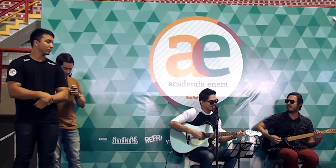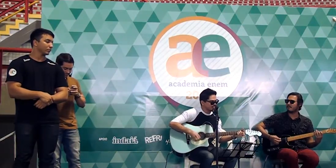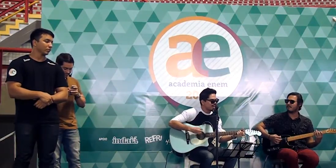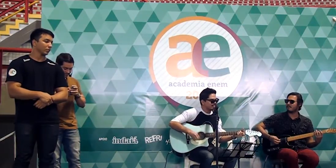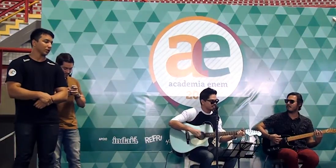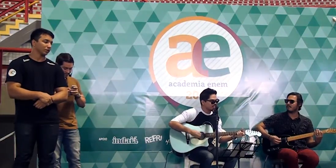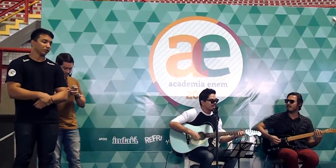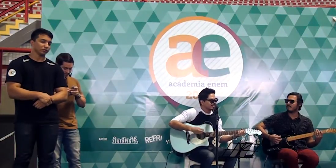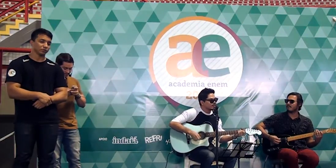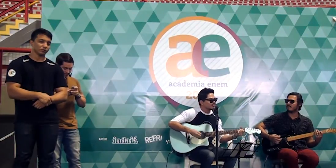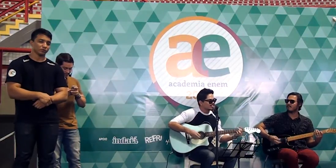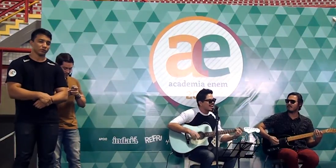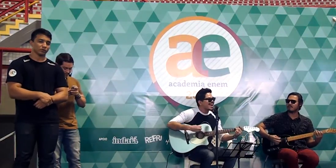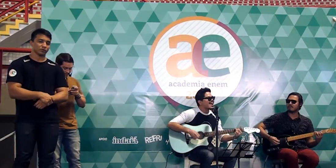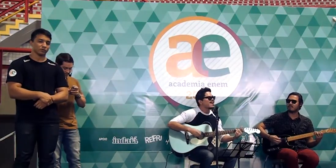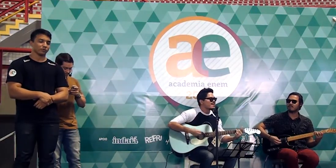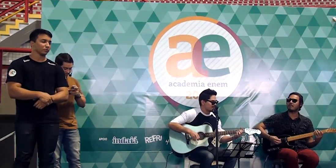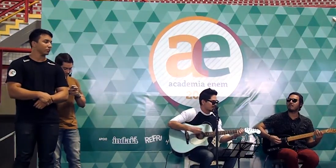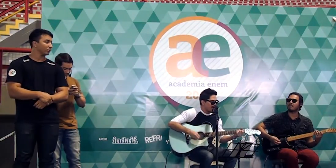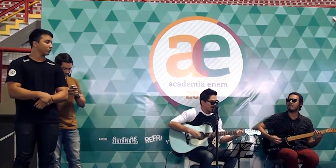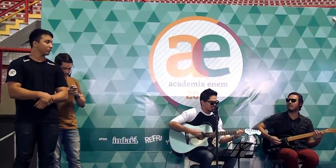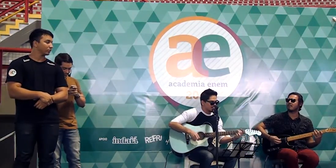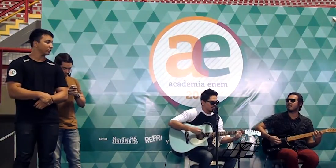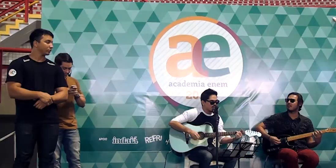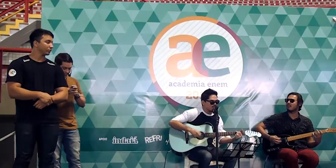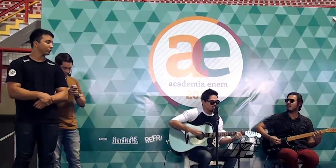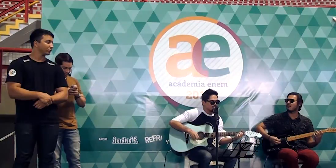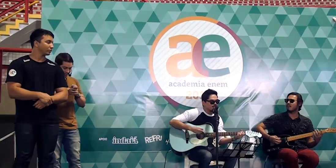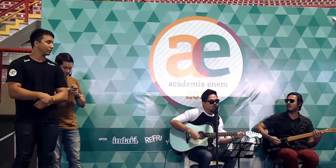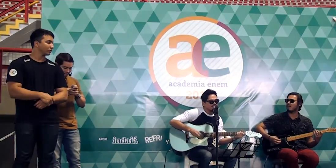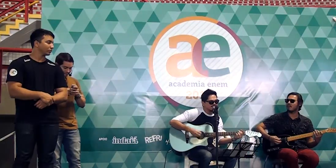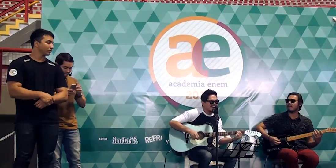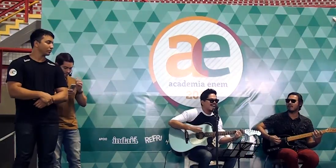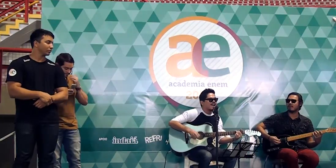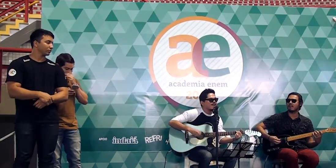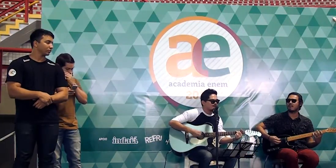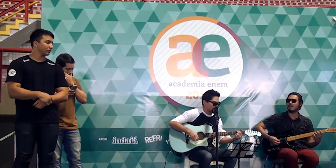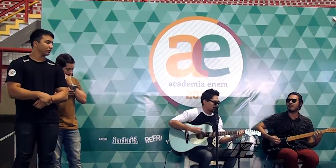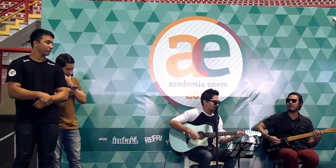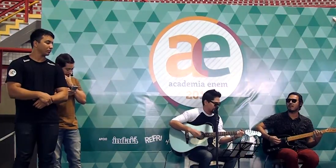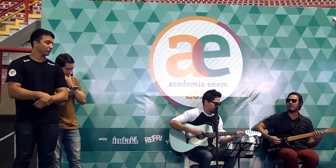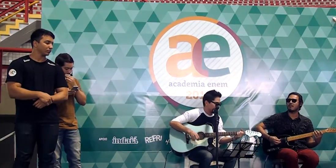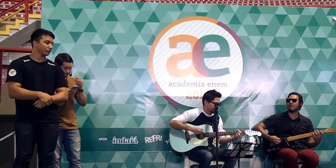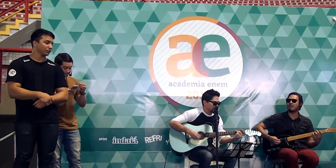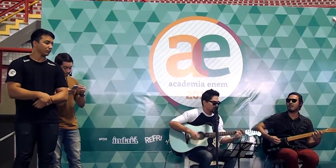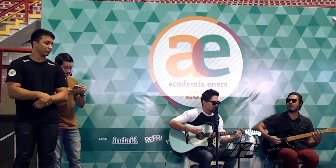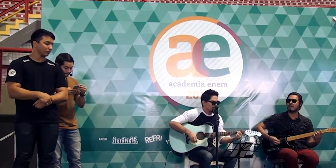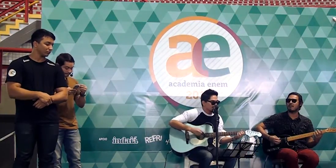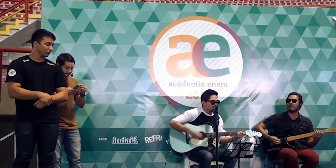nós é indigente. Inútil, a gente somos inútil.